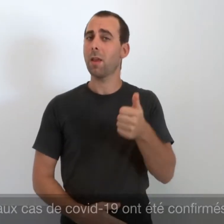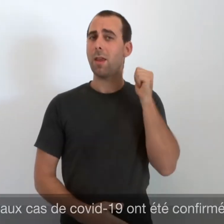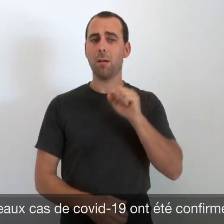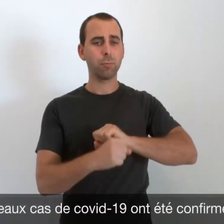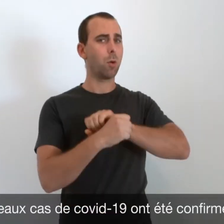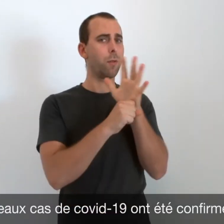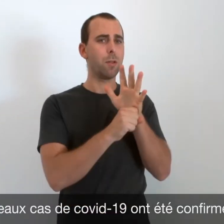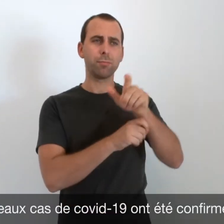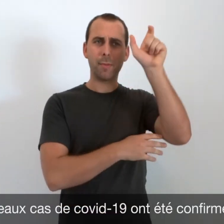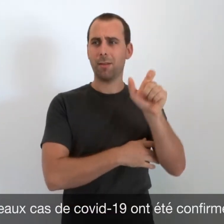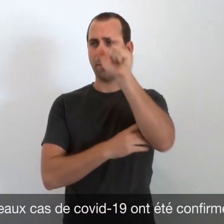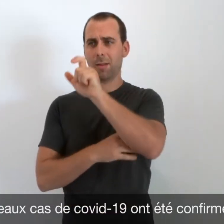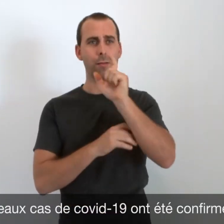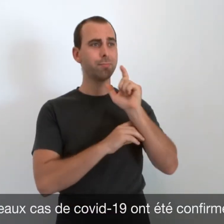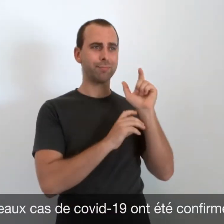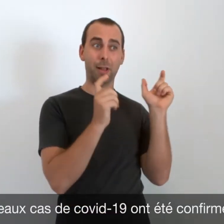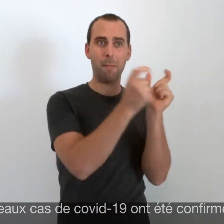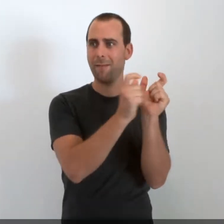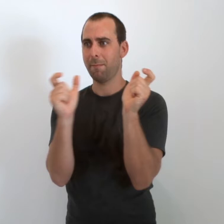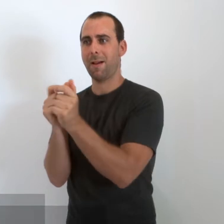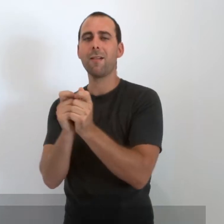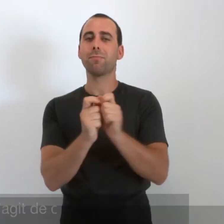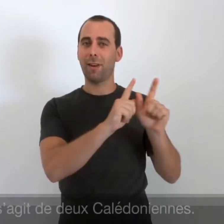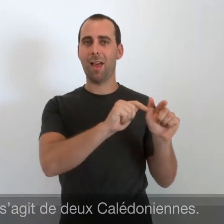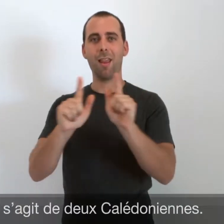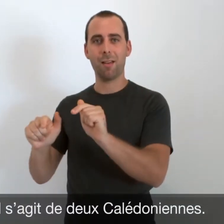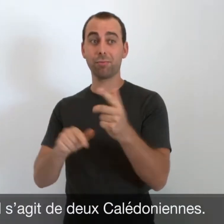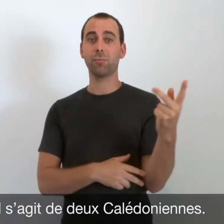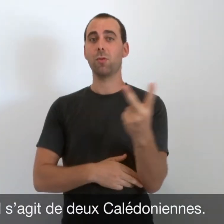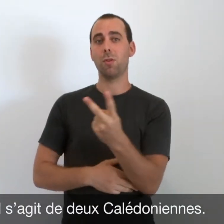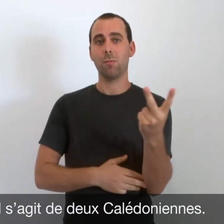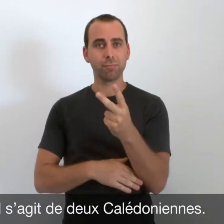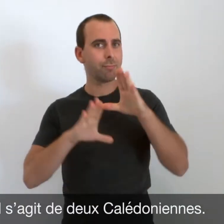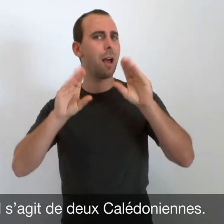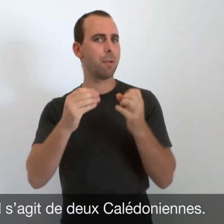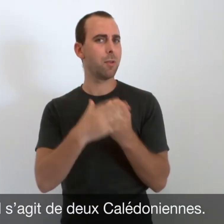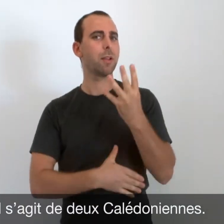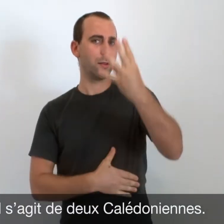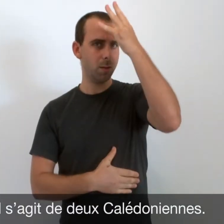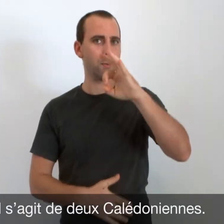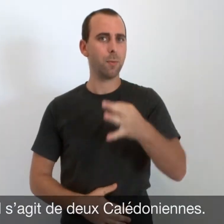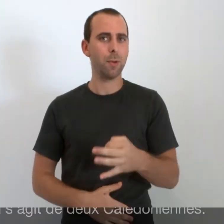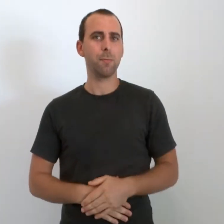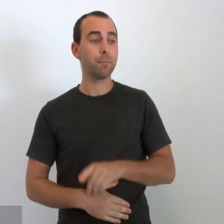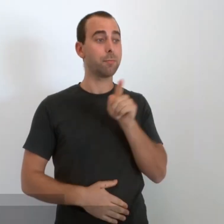2 nouveaux cas de Covid-19 ont été détectés hier. Il s'agit de 2 Calédoniennes. La